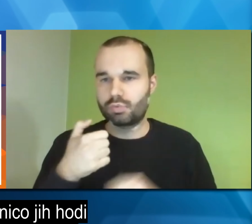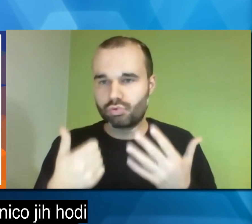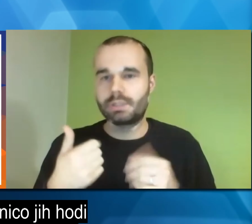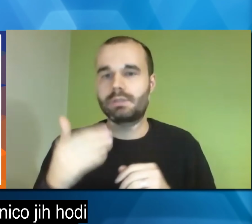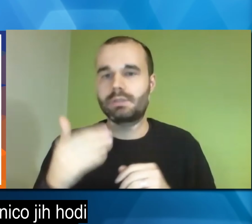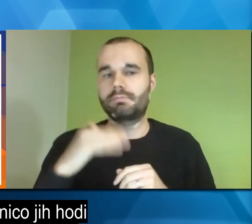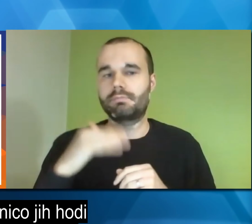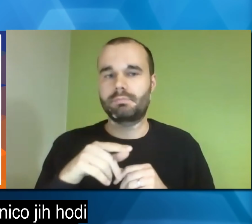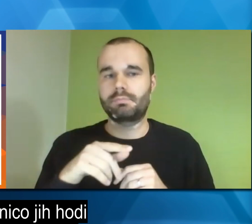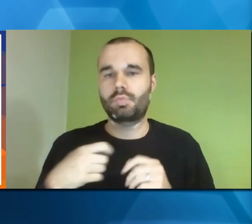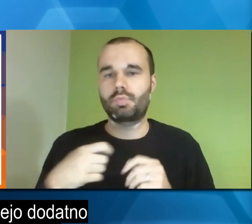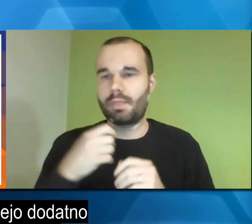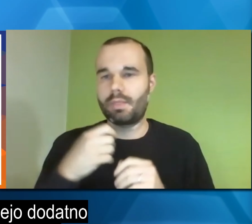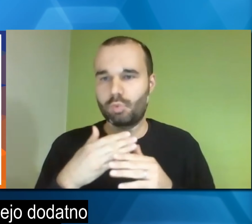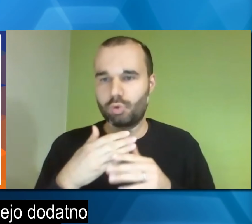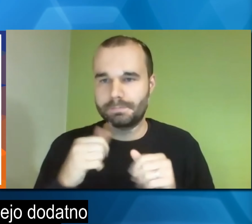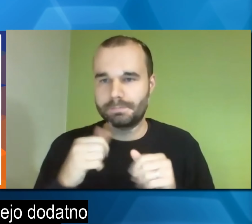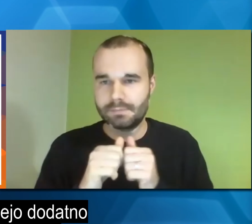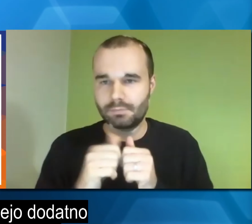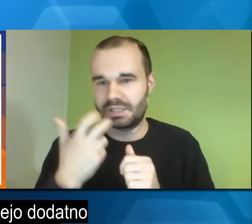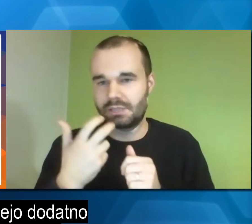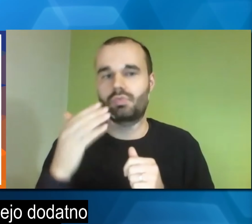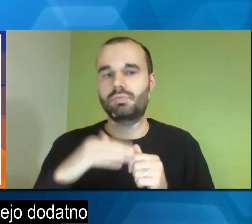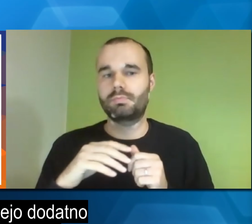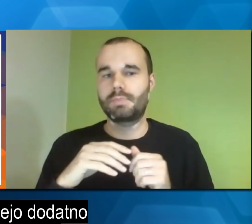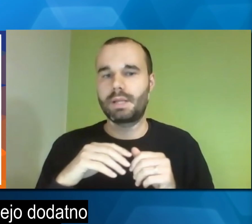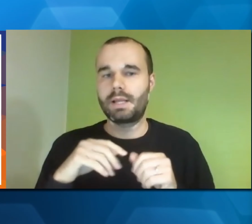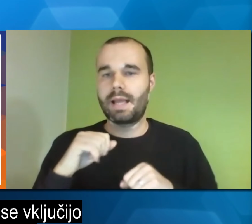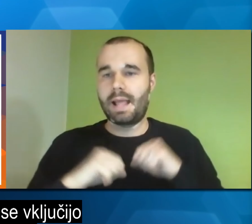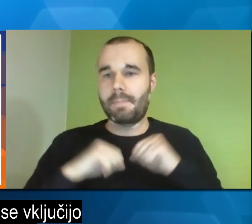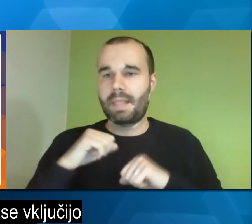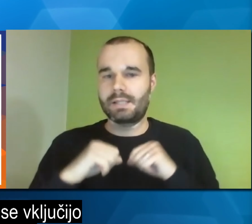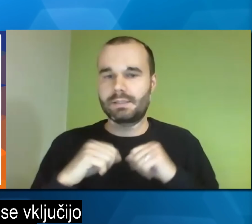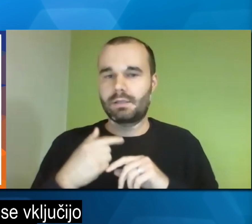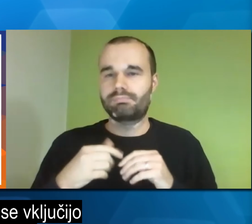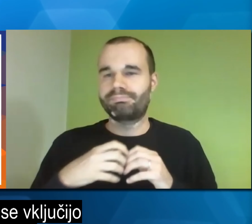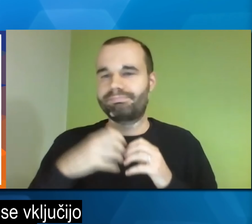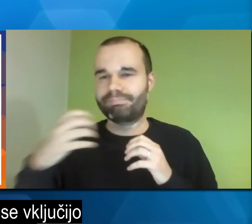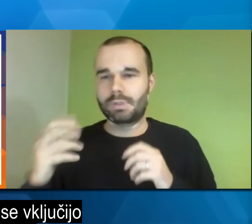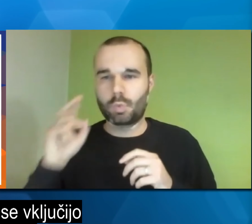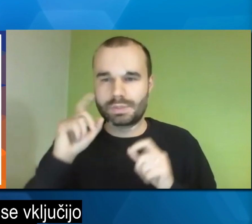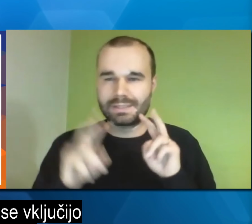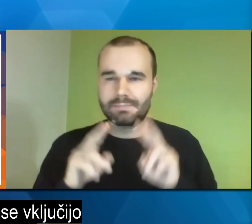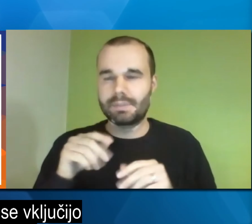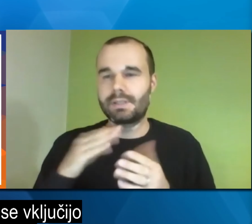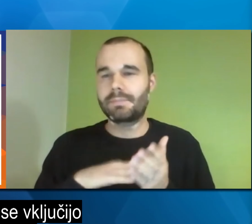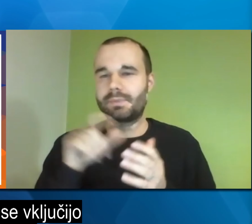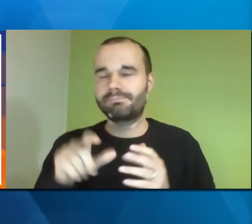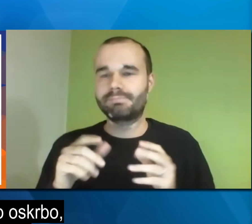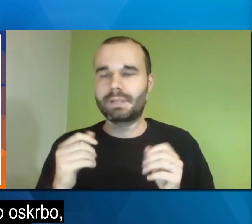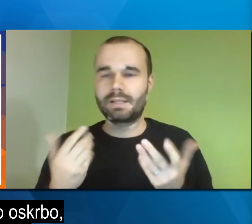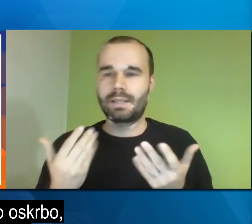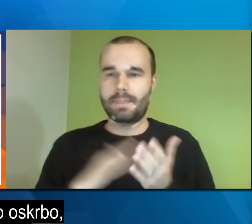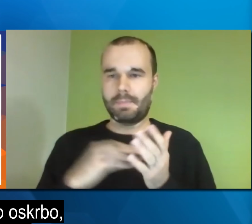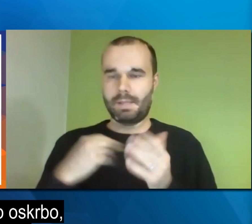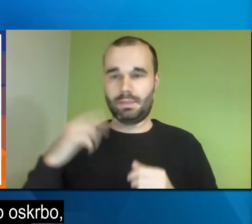je 160, tistih, ki potrebujejo dodatno pomoč in spremstvo, je 300, tistih, ki pa se vključujejo v rehabilitacijo in